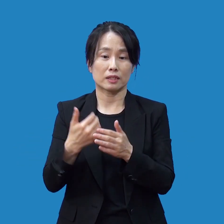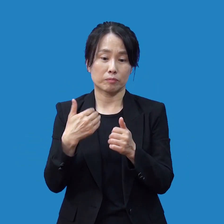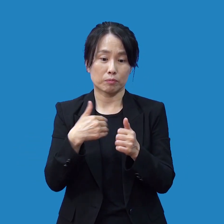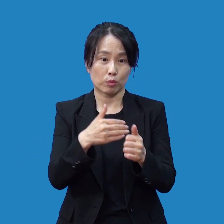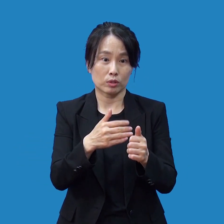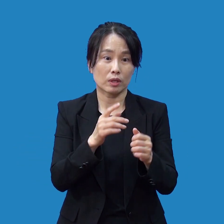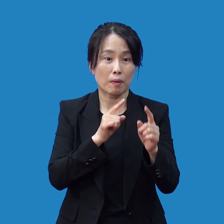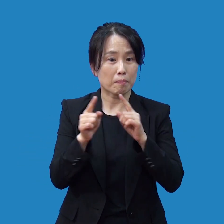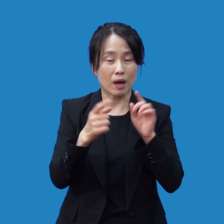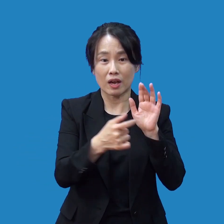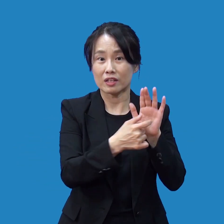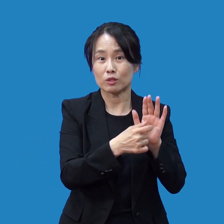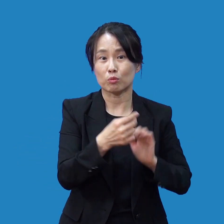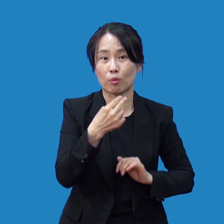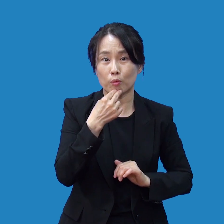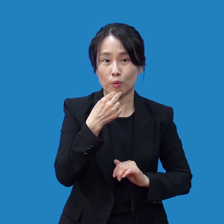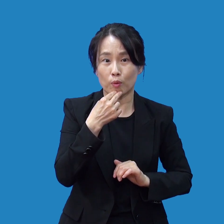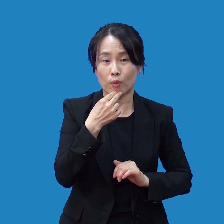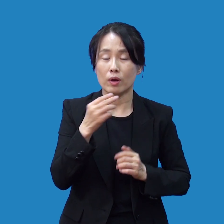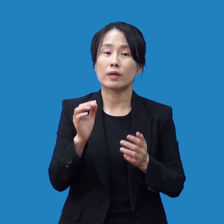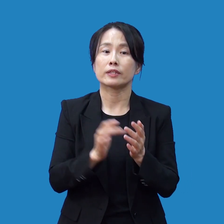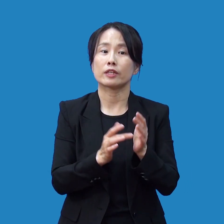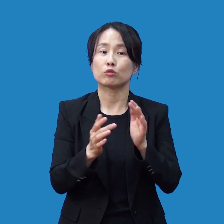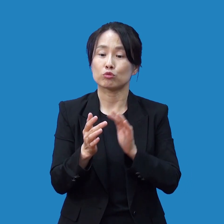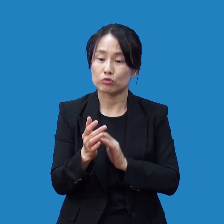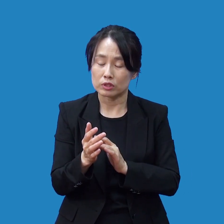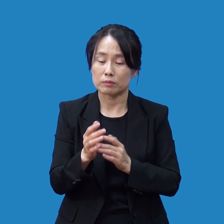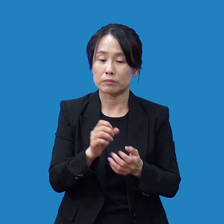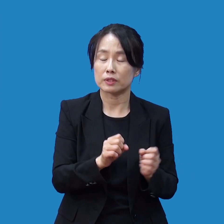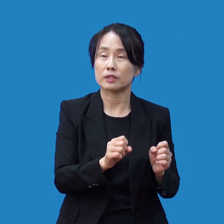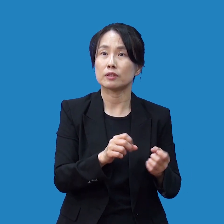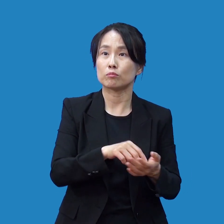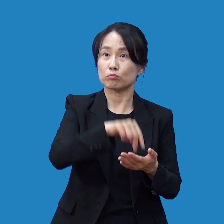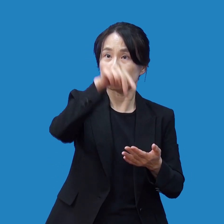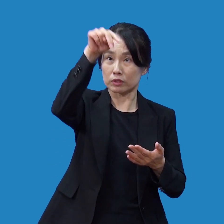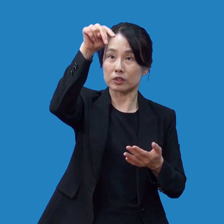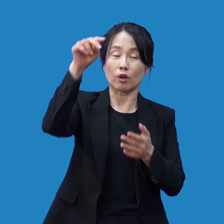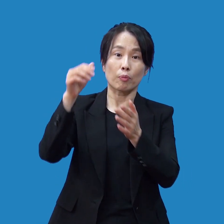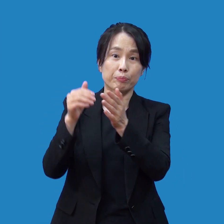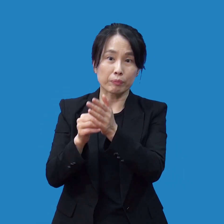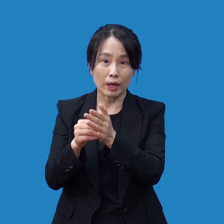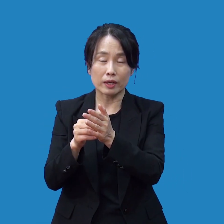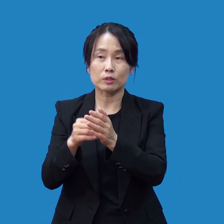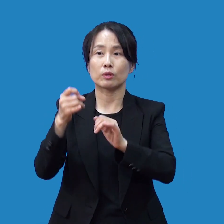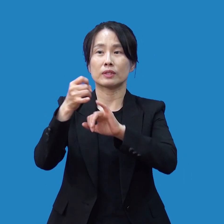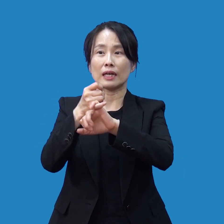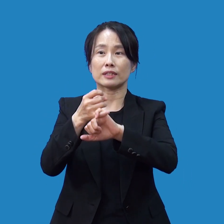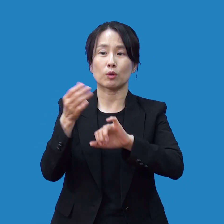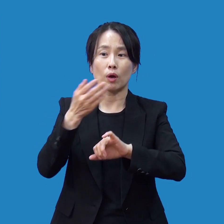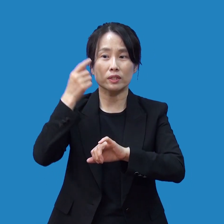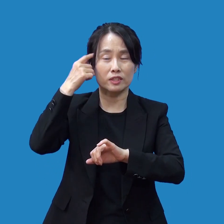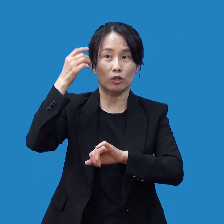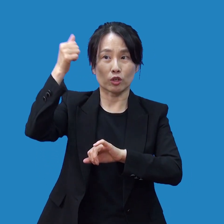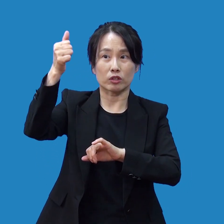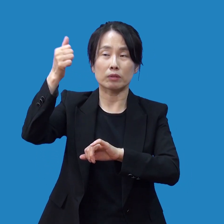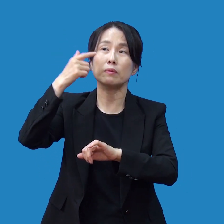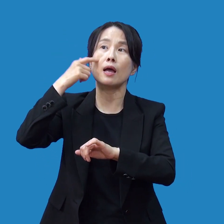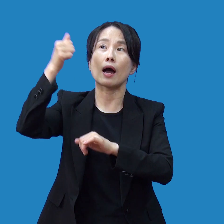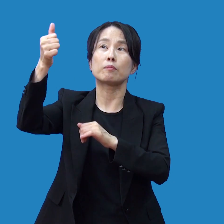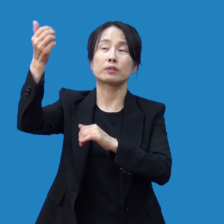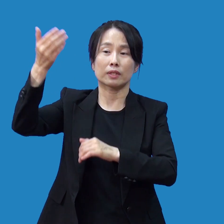말을 하지 아니하고 예수님께서 승천하셔서 그 약속하신 성령을 아버지께